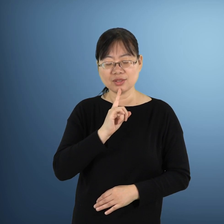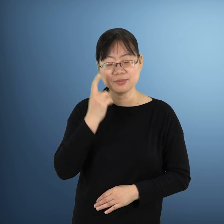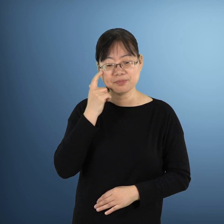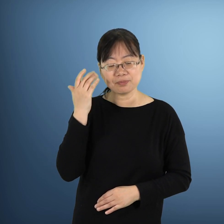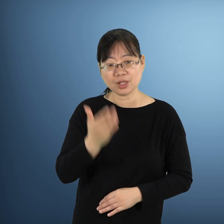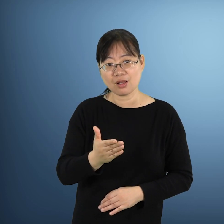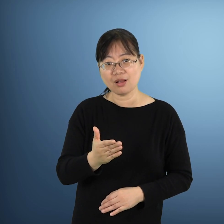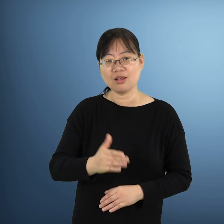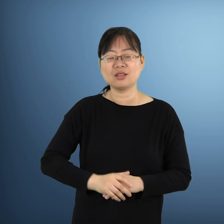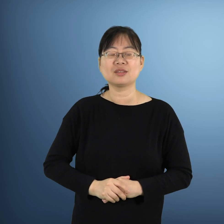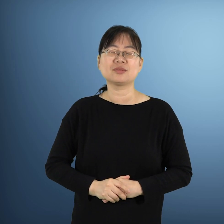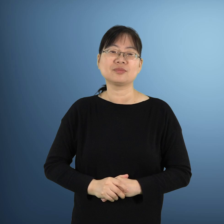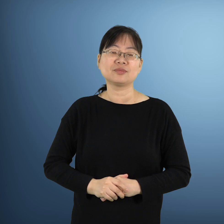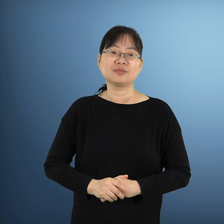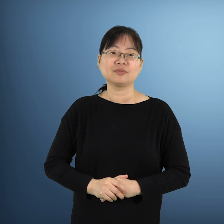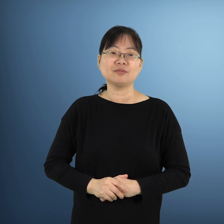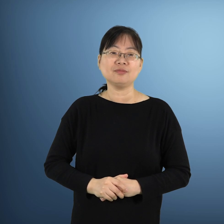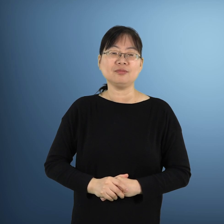드리는가 하면,